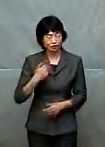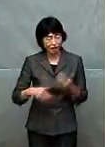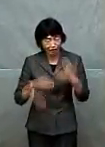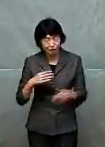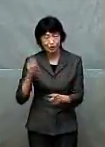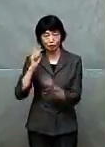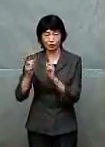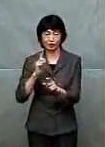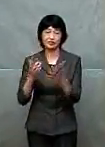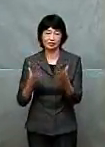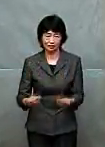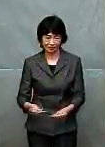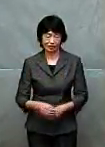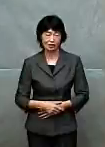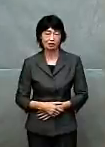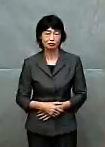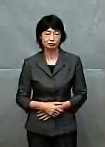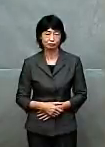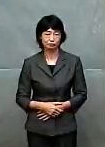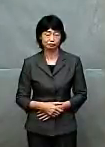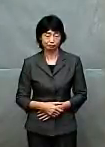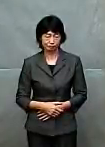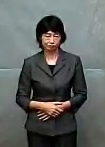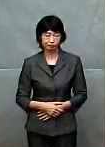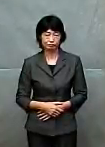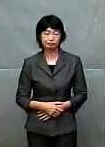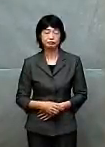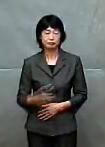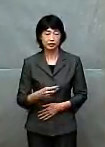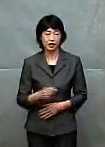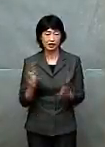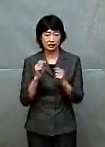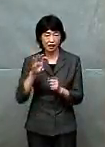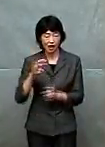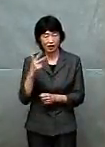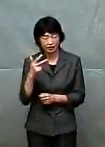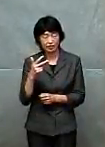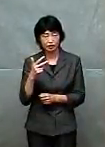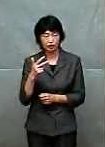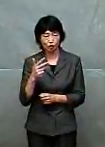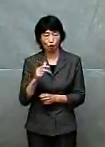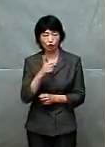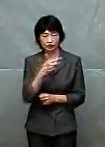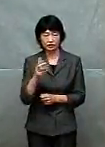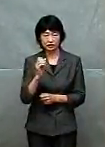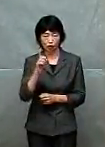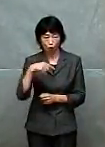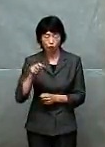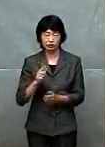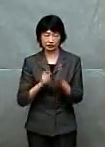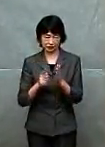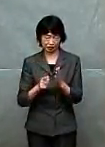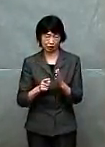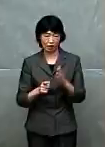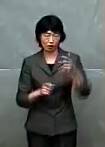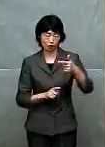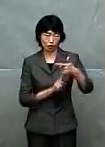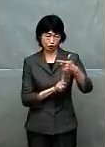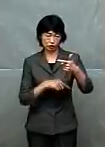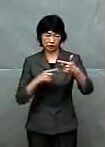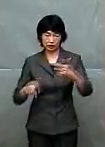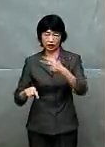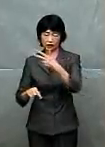ありました。それから寒河江市の慈恩寺では6月1日から7月18日